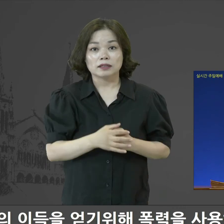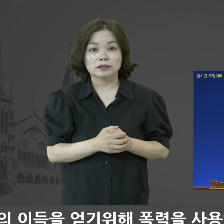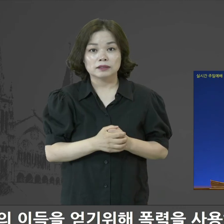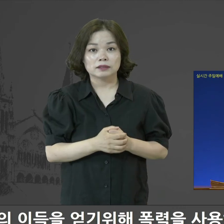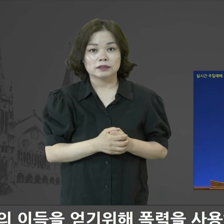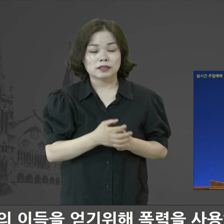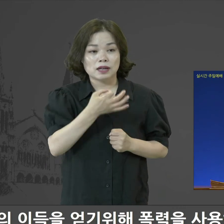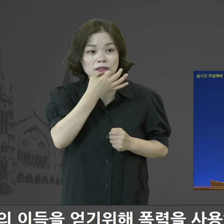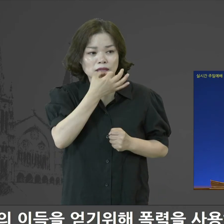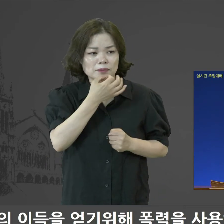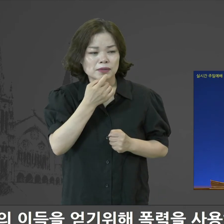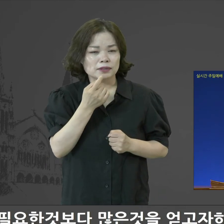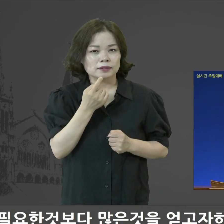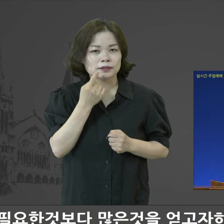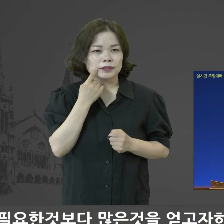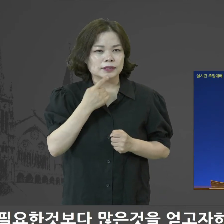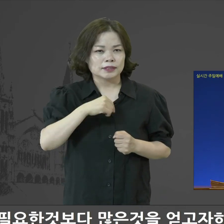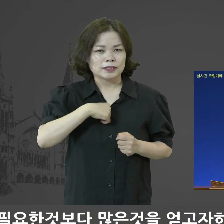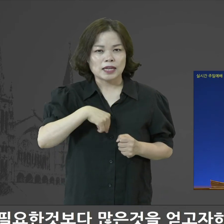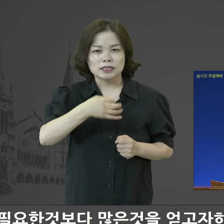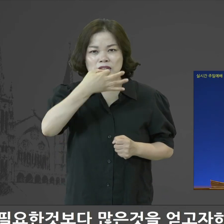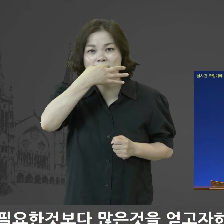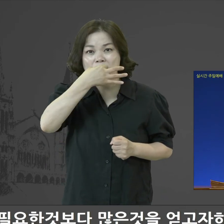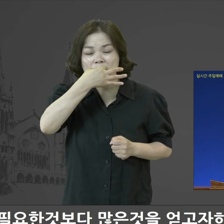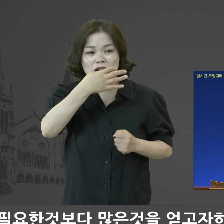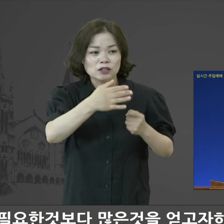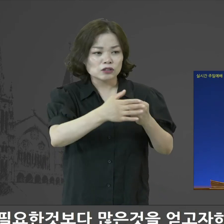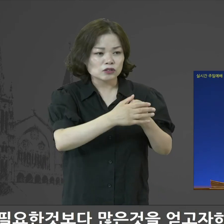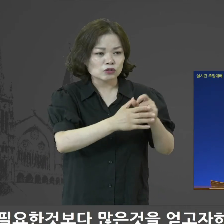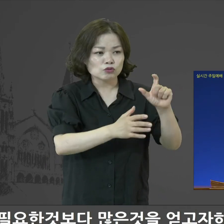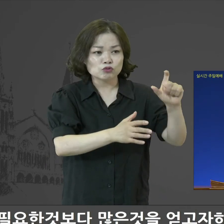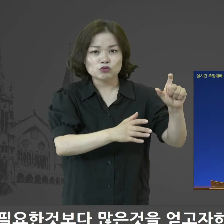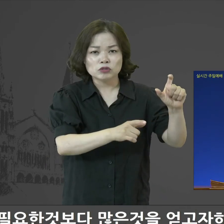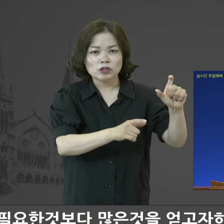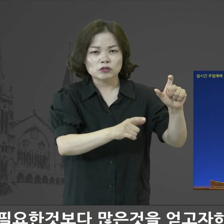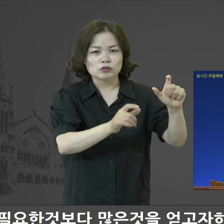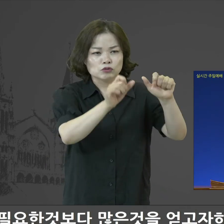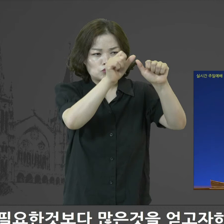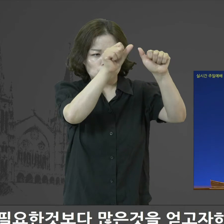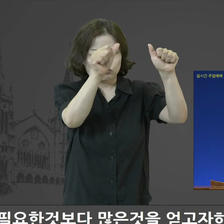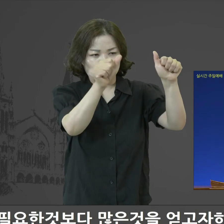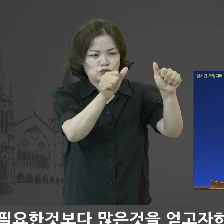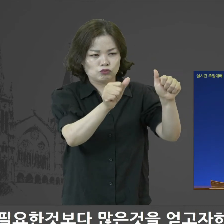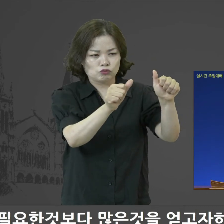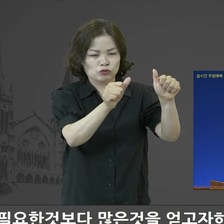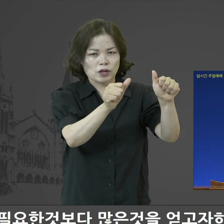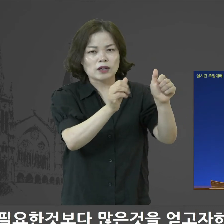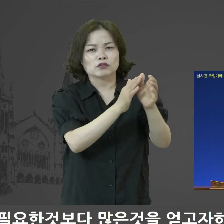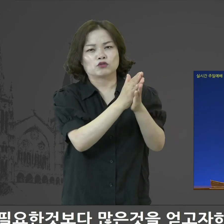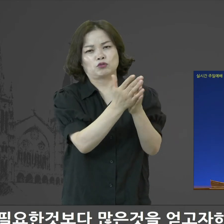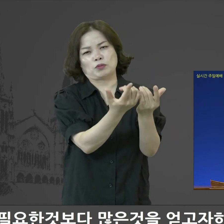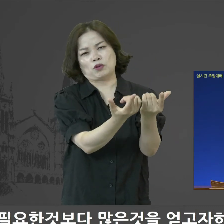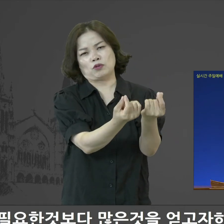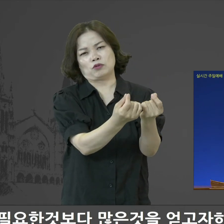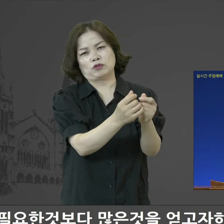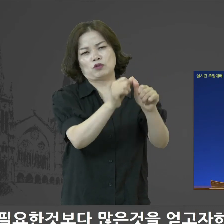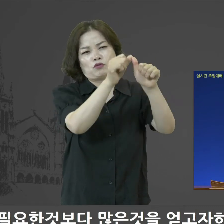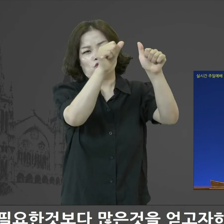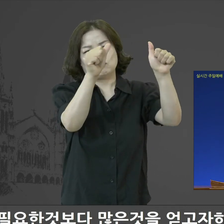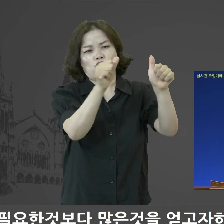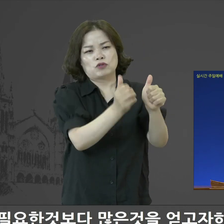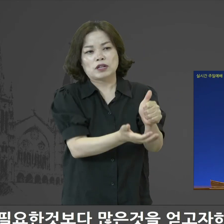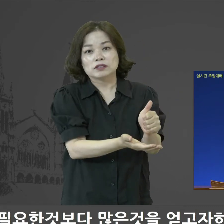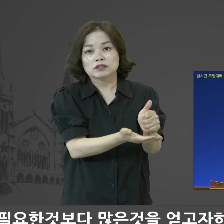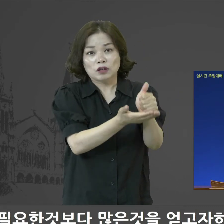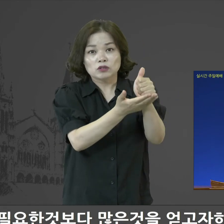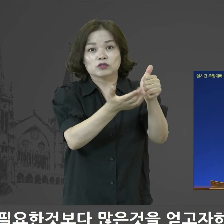탐욕에는 강한 이기심이 포함되어 있고, 이 탐욕이 굳어진 것을 우상숭배라고 얘기합니다. 그래서 탐심은 곧 우상숭배니라,